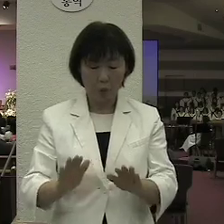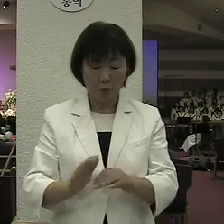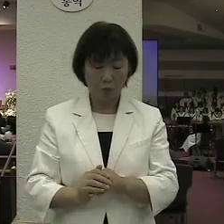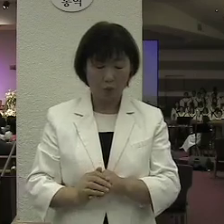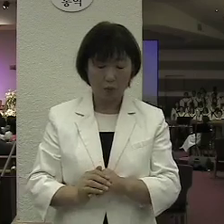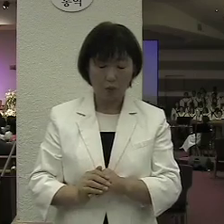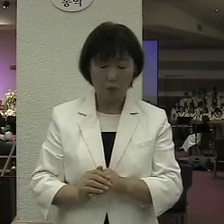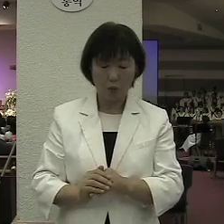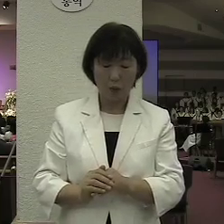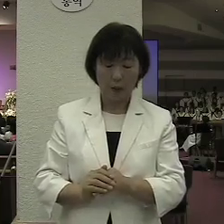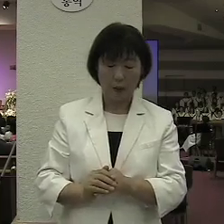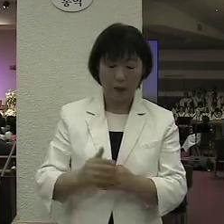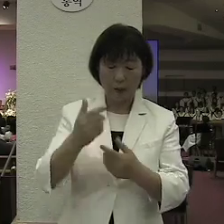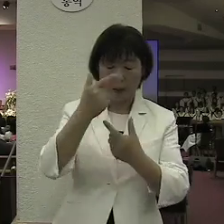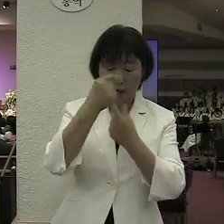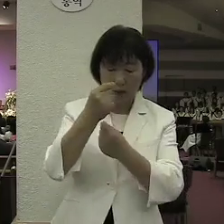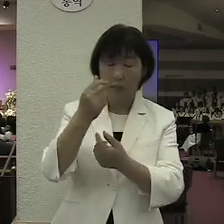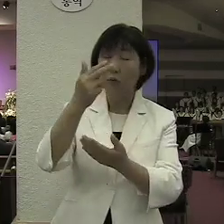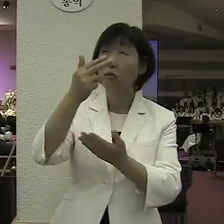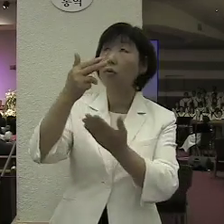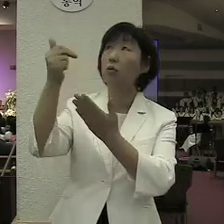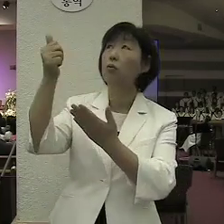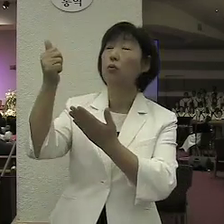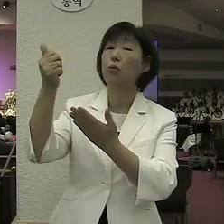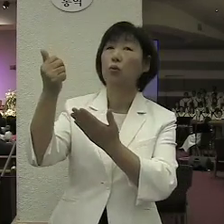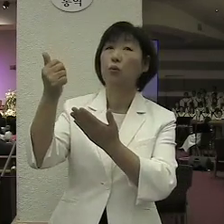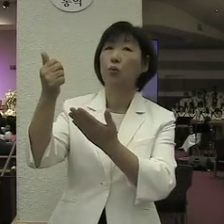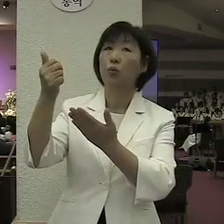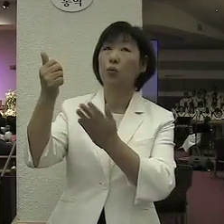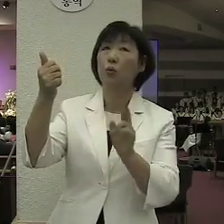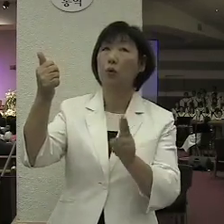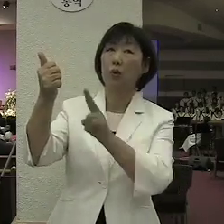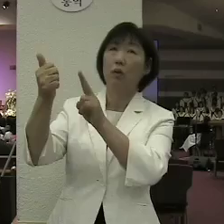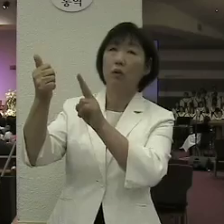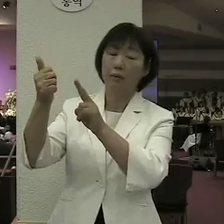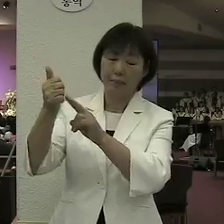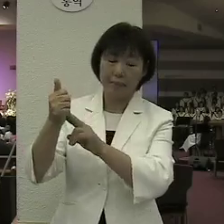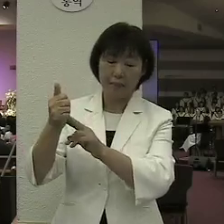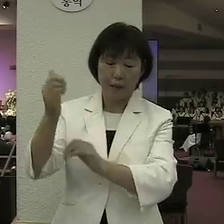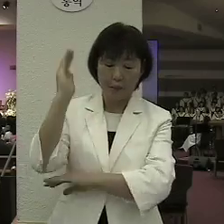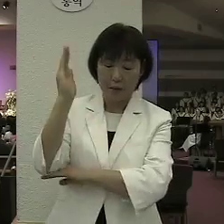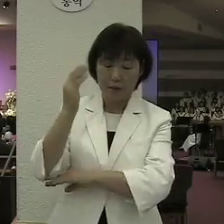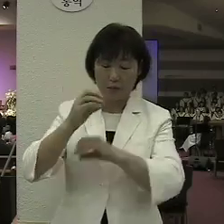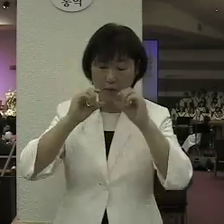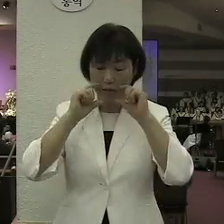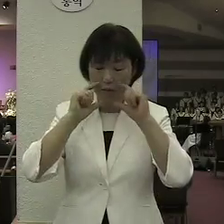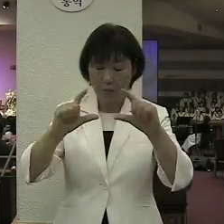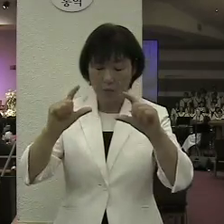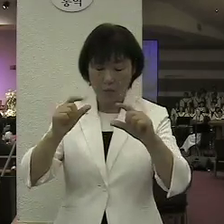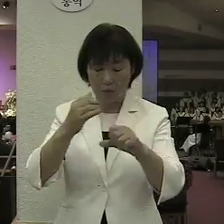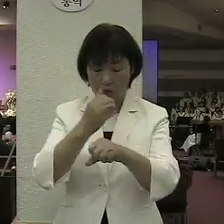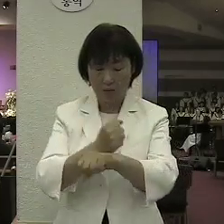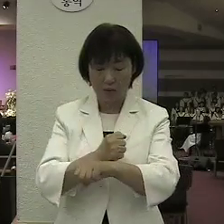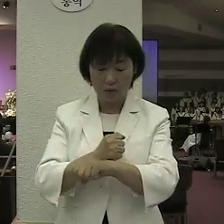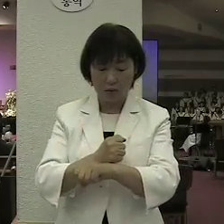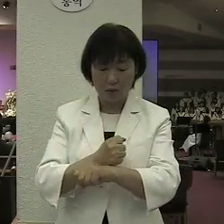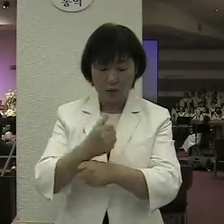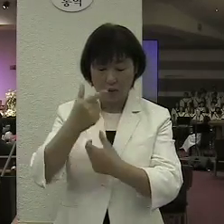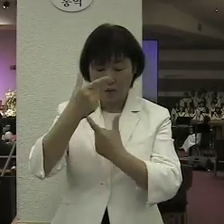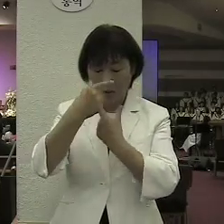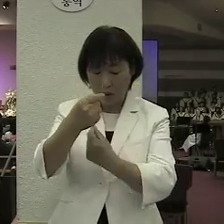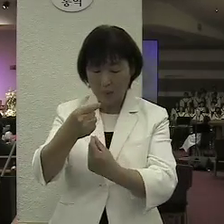합당하신 주님이 되신 줄로 믿습니다. 그래서 우리는 합당하신 주님을 성경에서 볼 수 있어야 돼요. 우리 한번